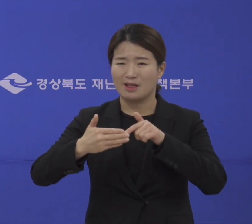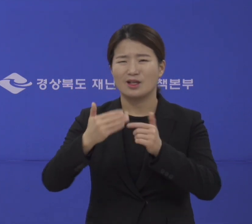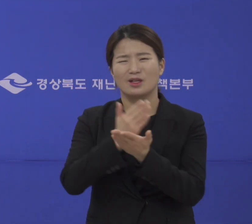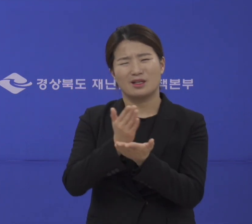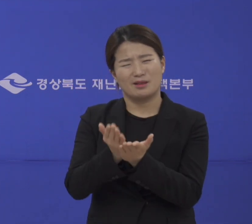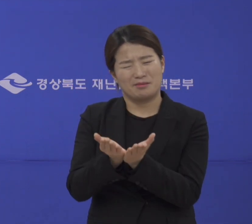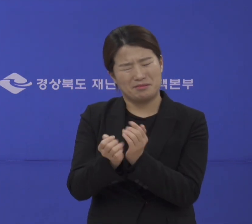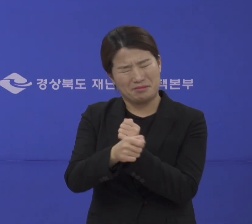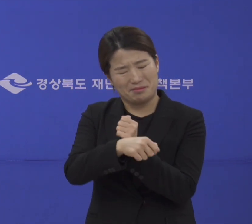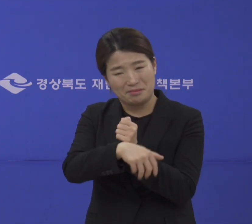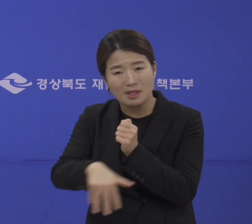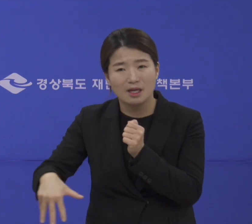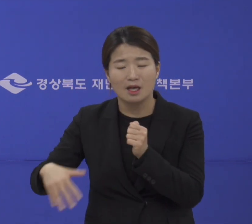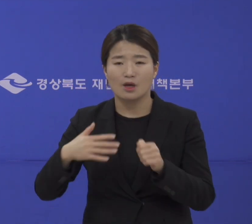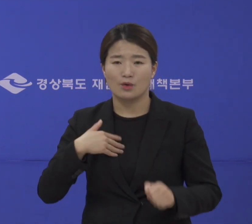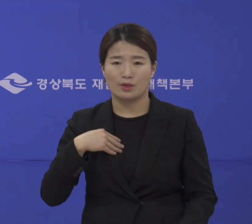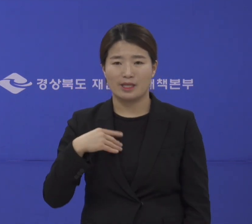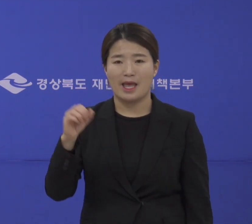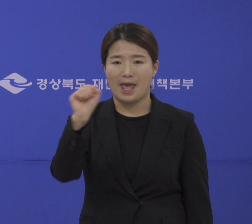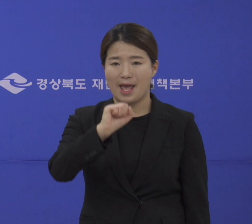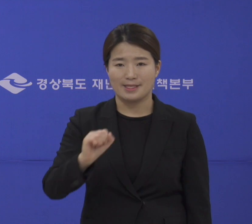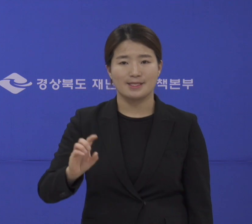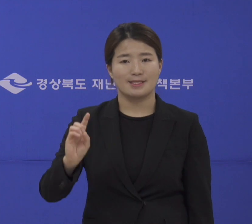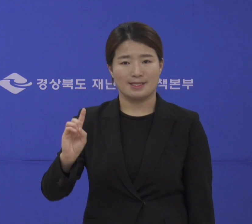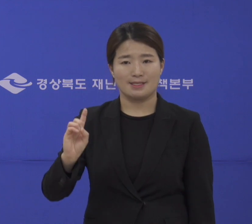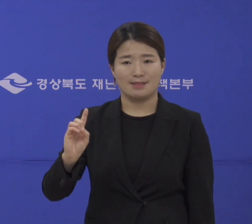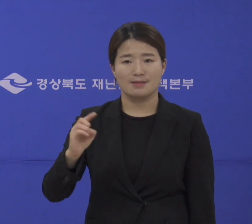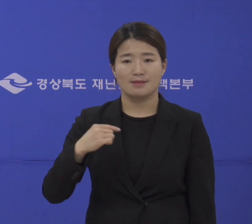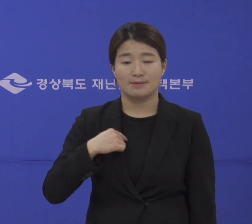있습니다. 우리는 SB를 넣었는데